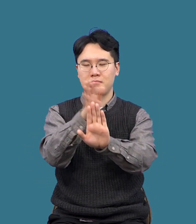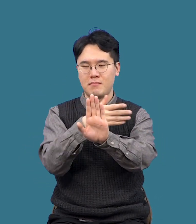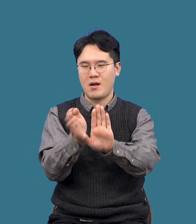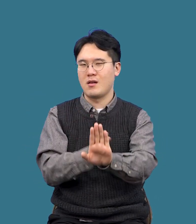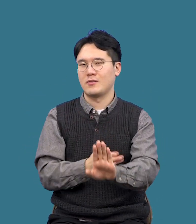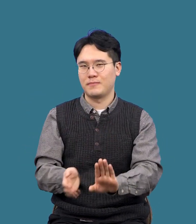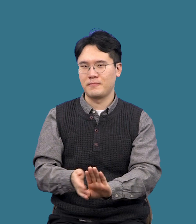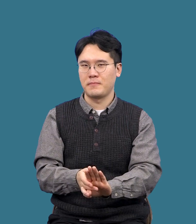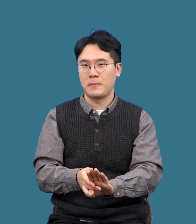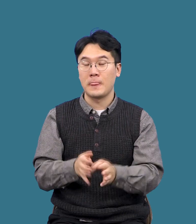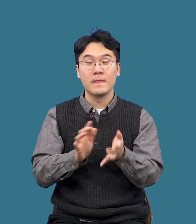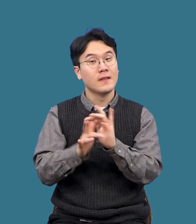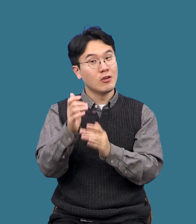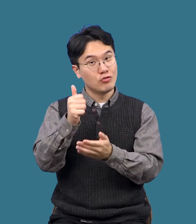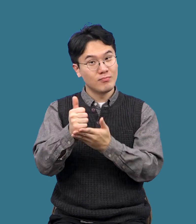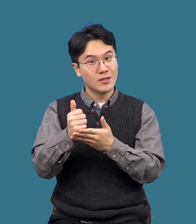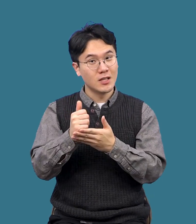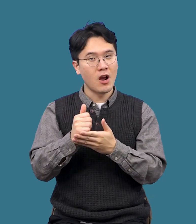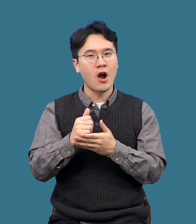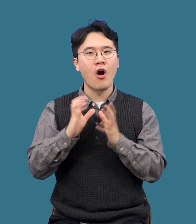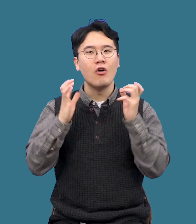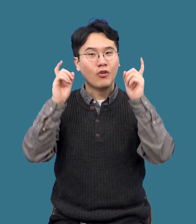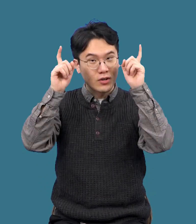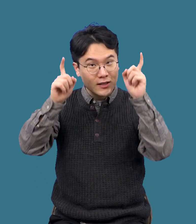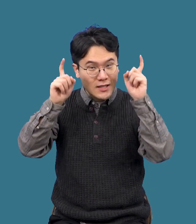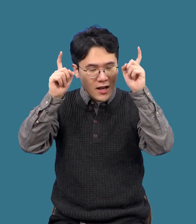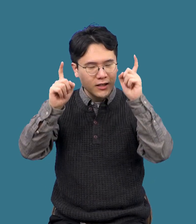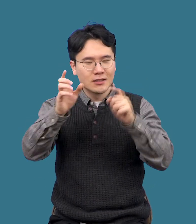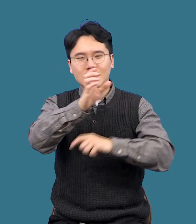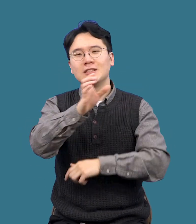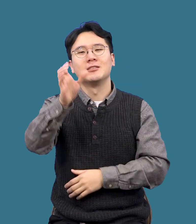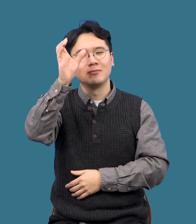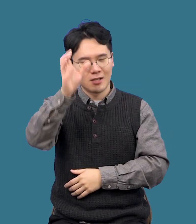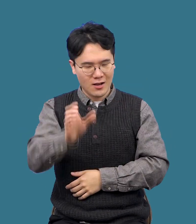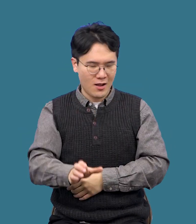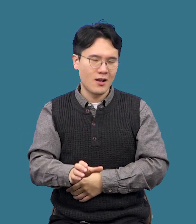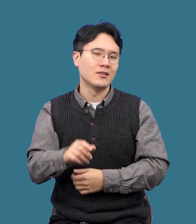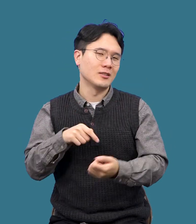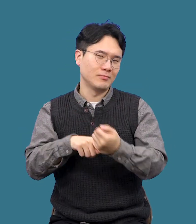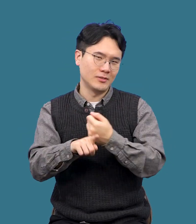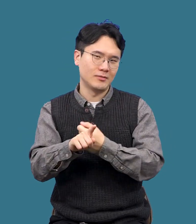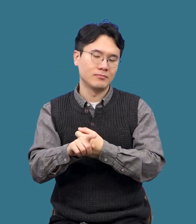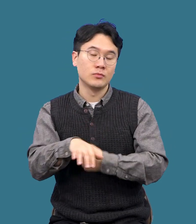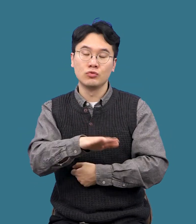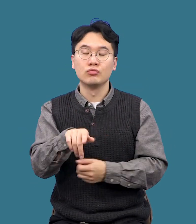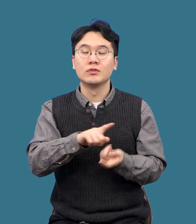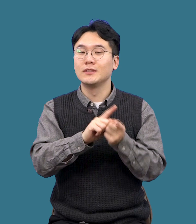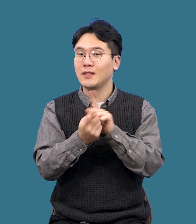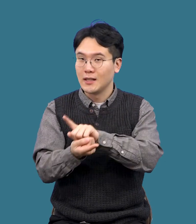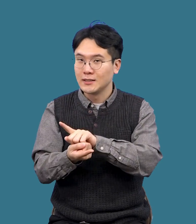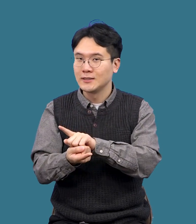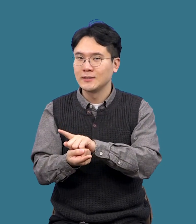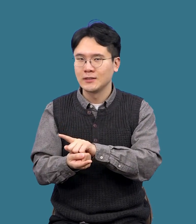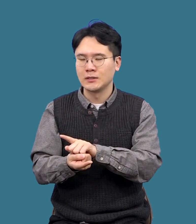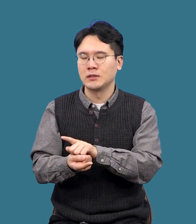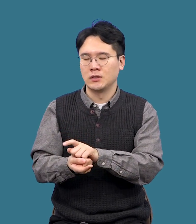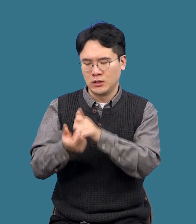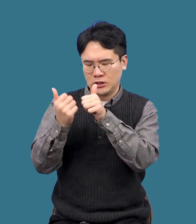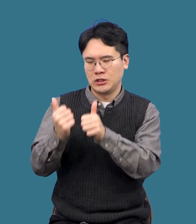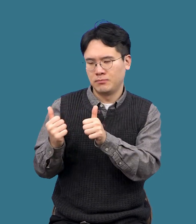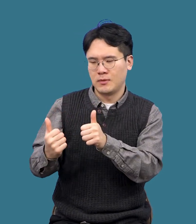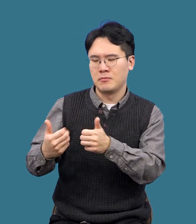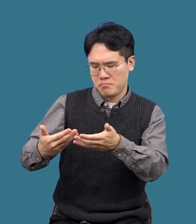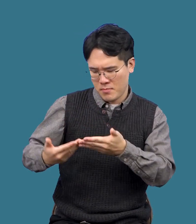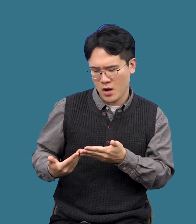양이 돼서 십자가에서 자신의 피를 뿌리고 우리 대신 심판을 받으심으로, 그분이 우리 대신